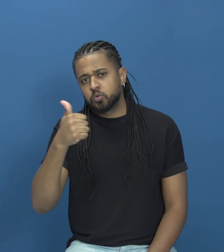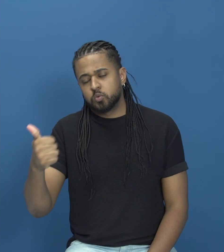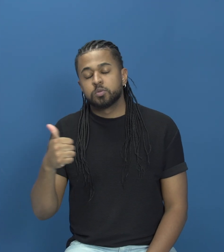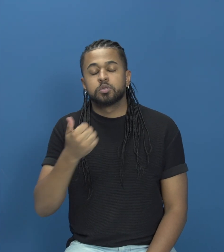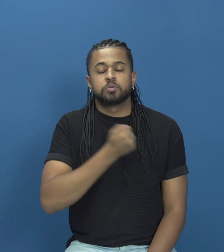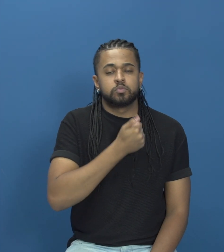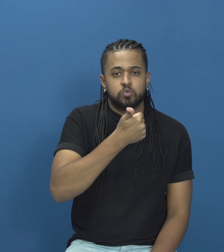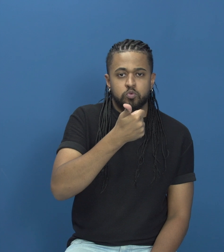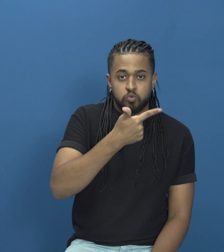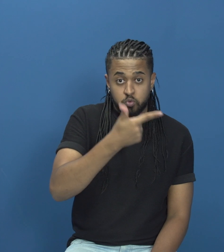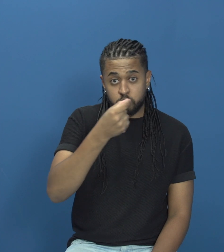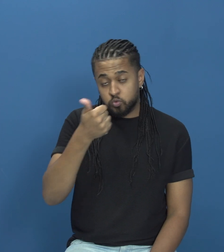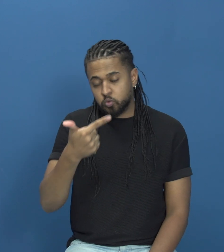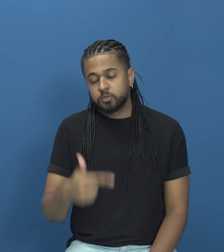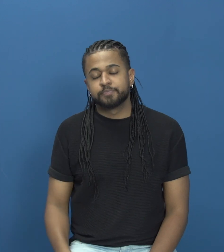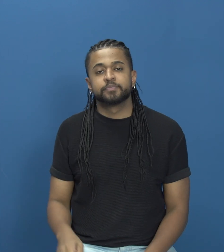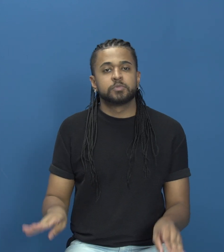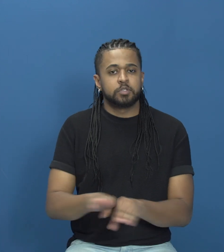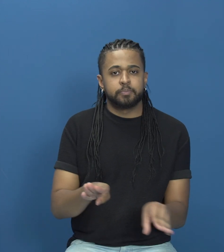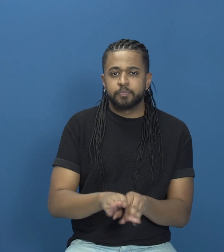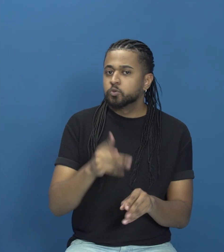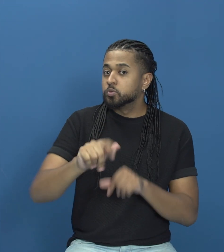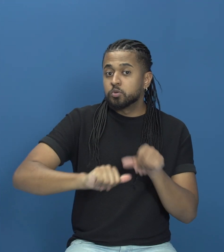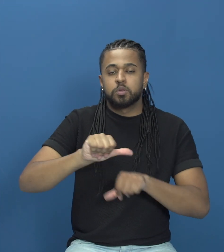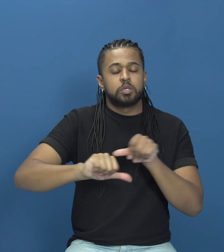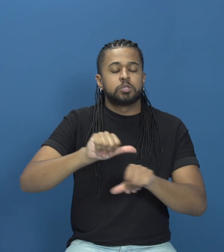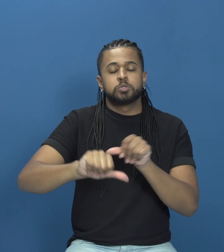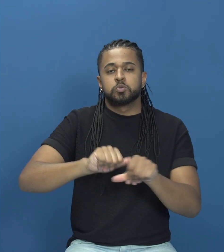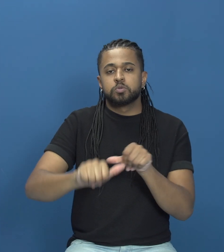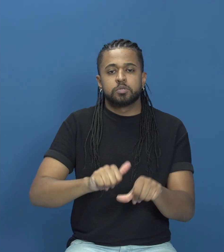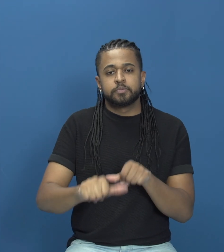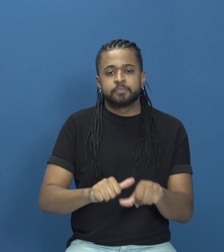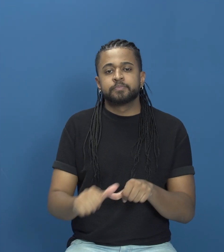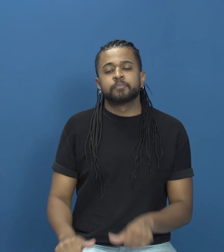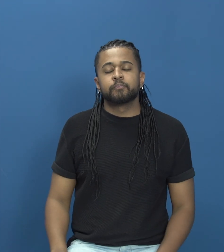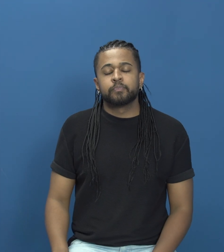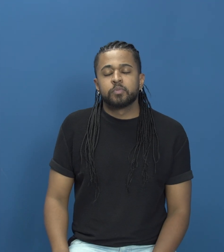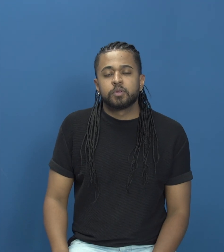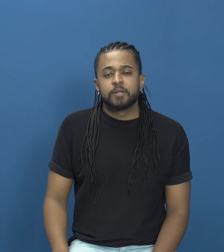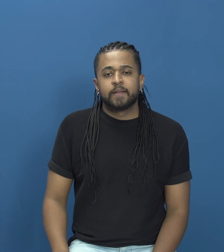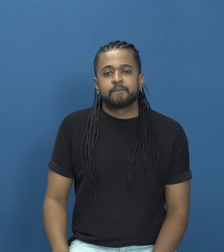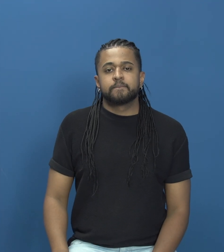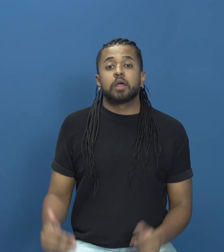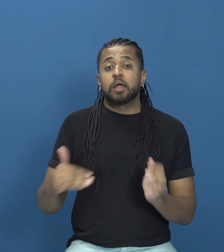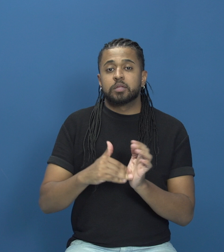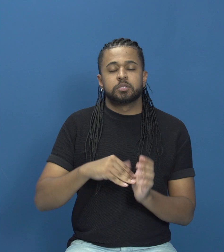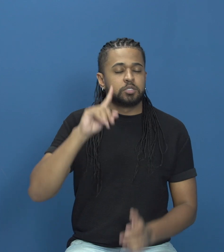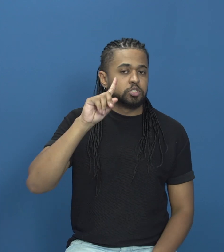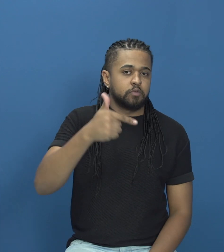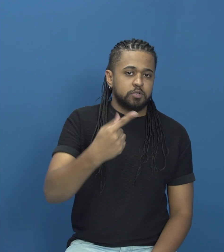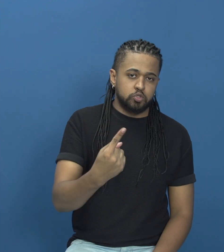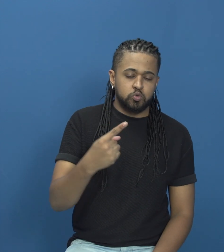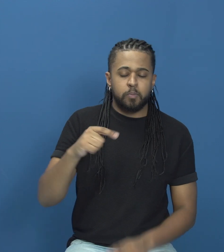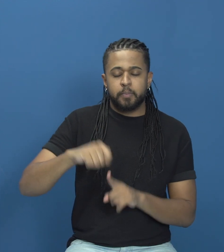12.711, 2012, bem como das suas alterações, impreterivelmente, até o dia